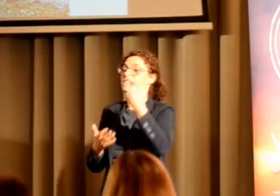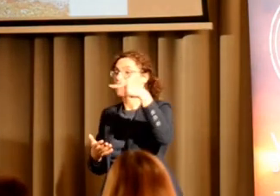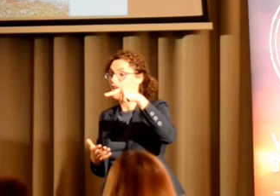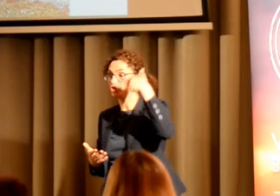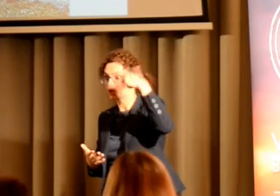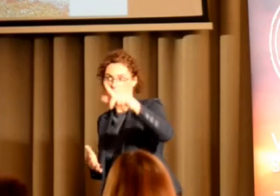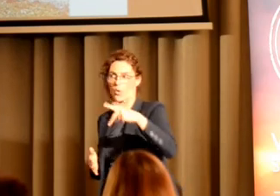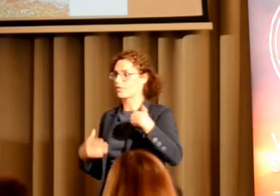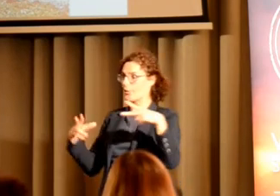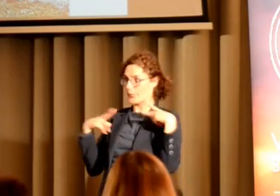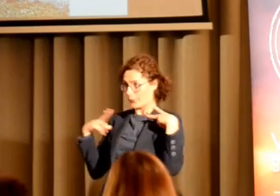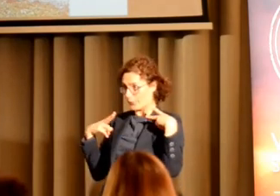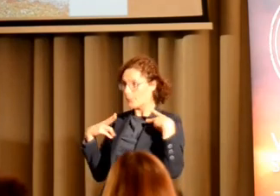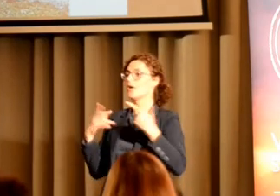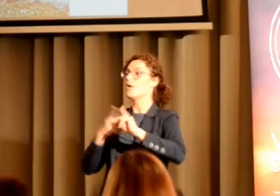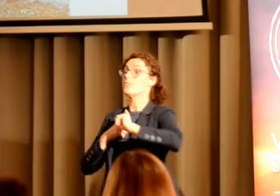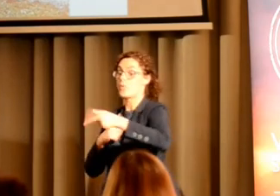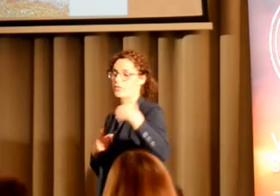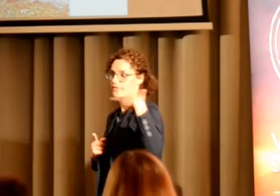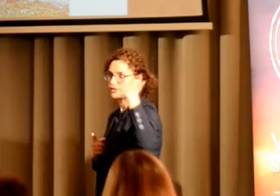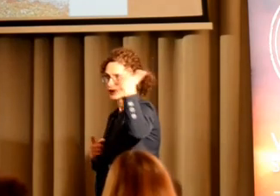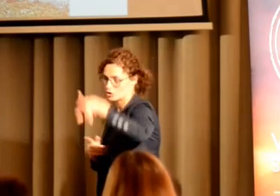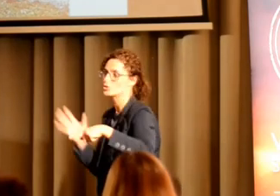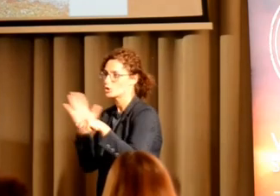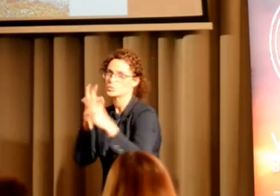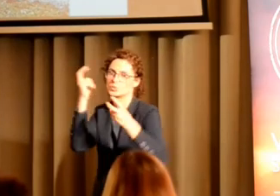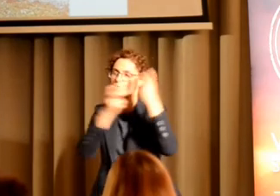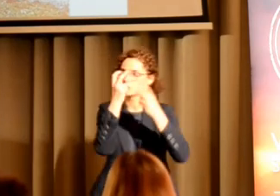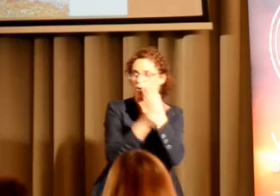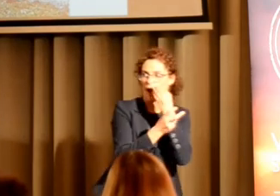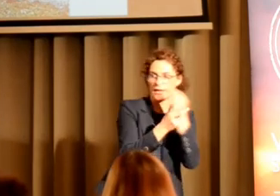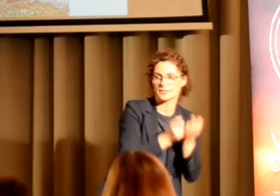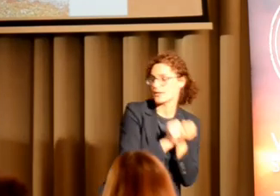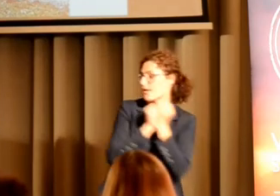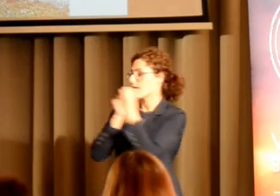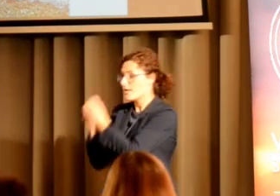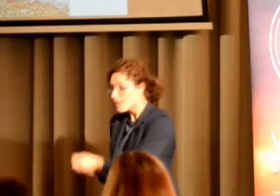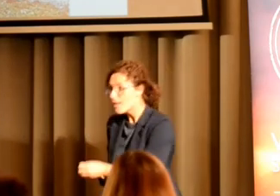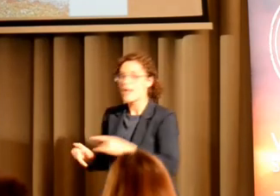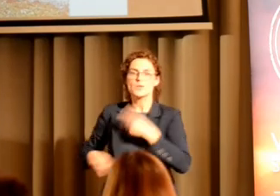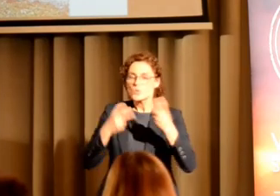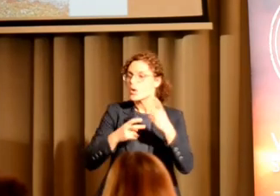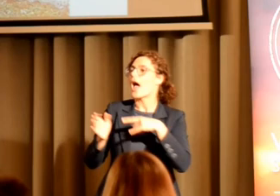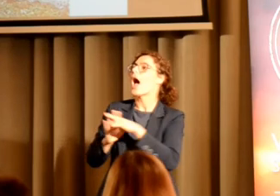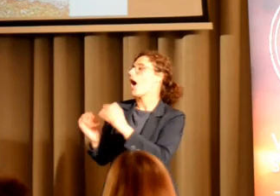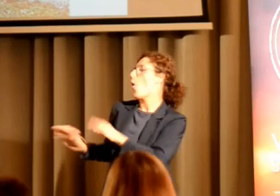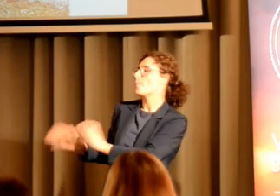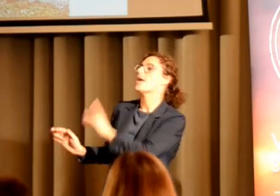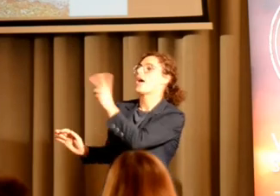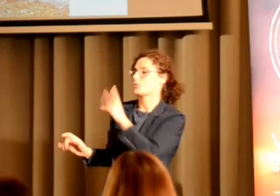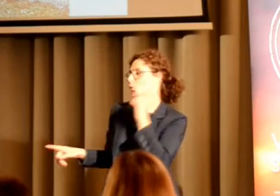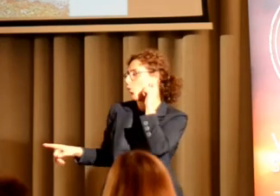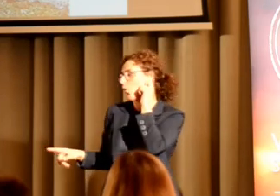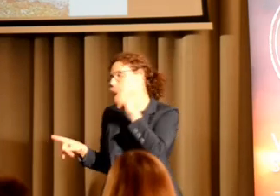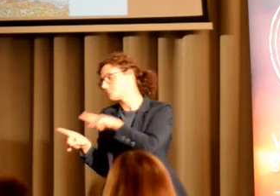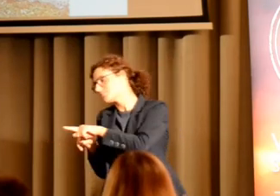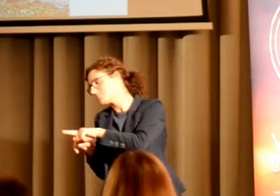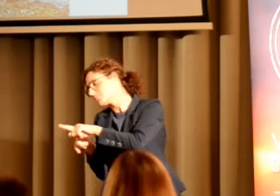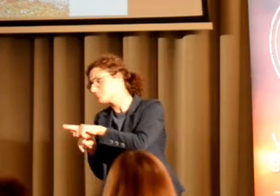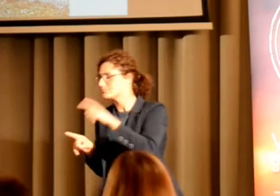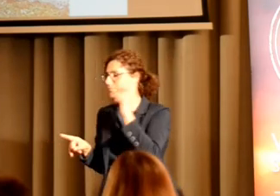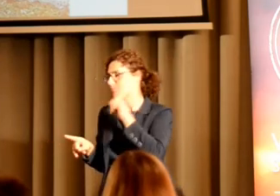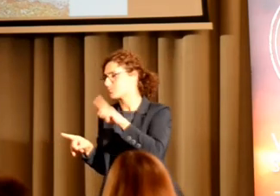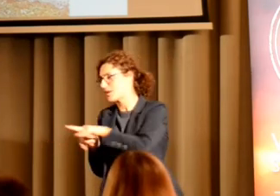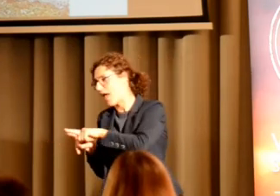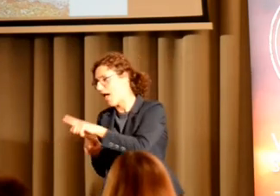tygodnie. I potem po prostu pozostawia przy młodych swoją starszą córkę albo brata. I ta